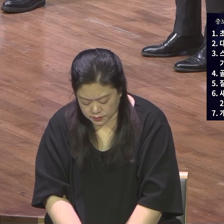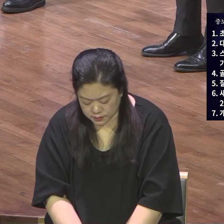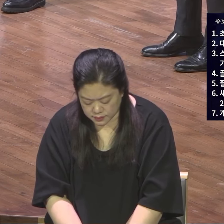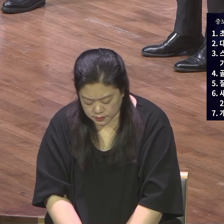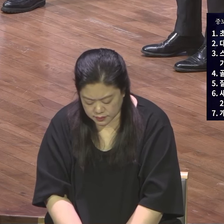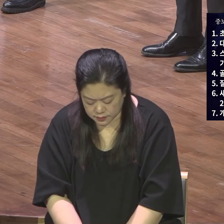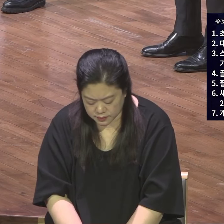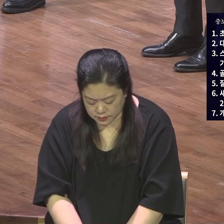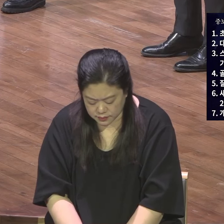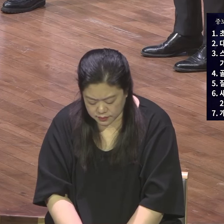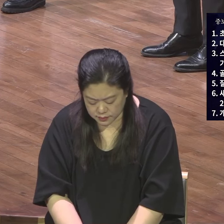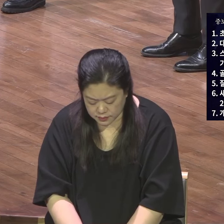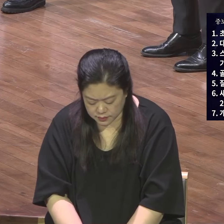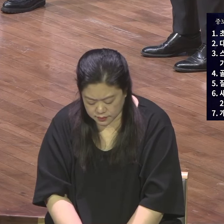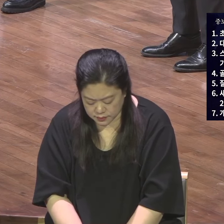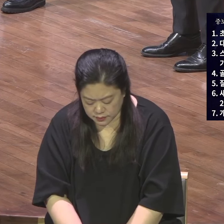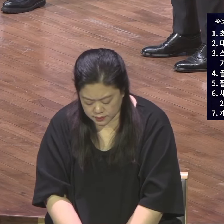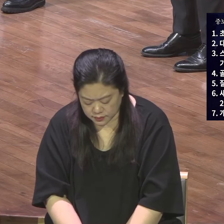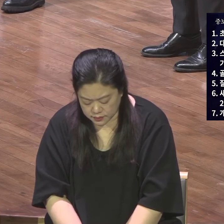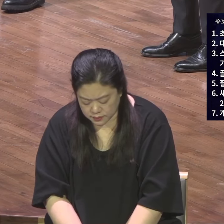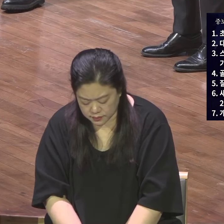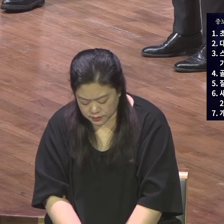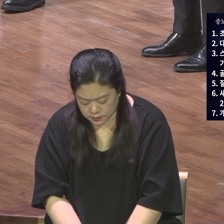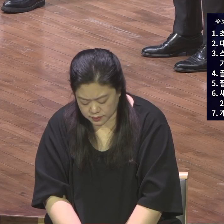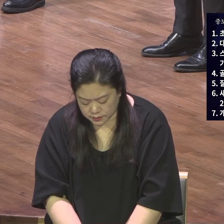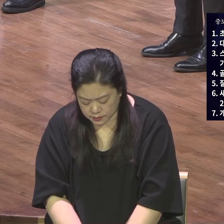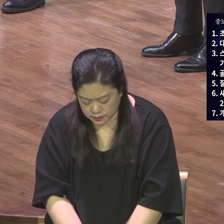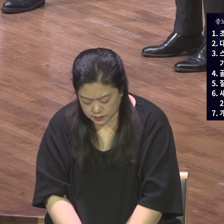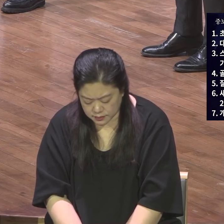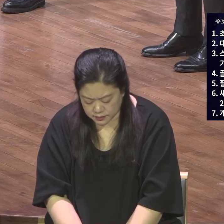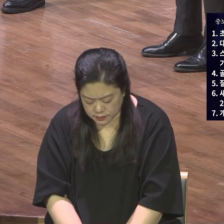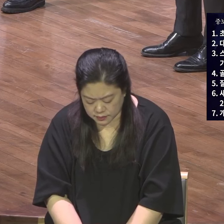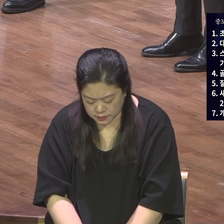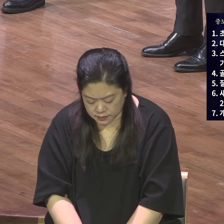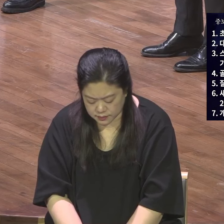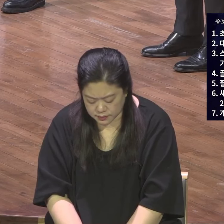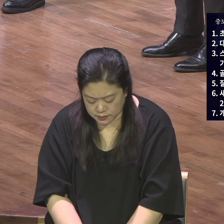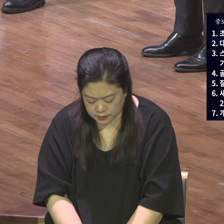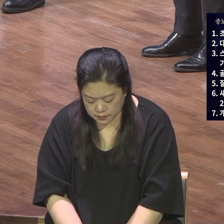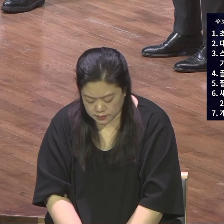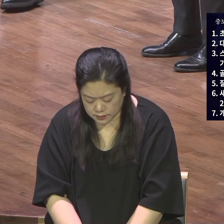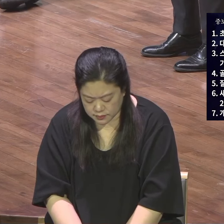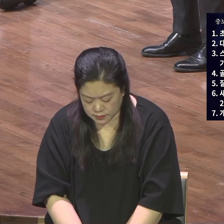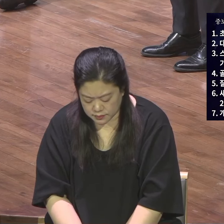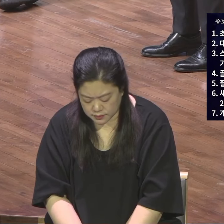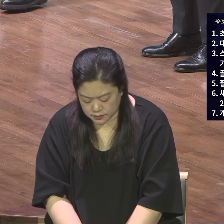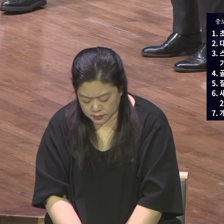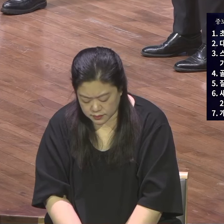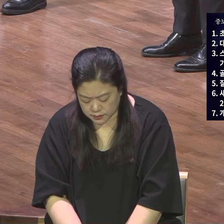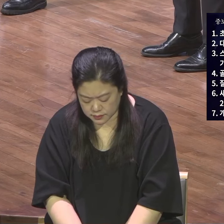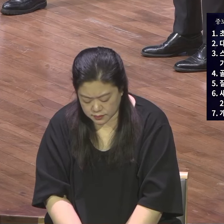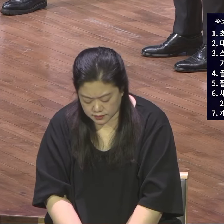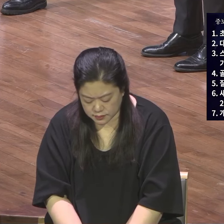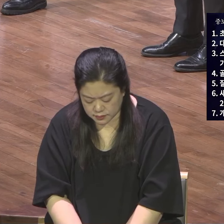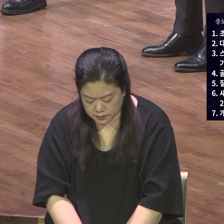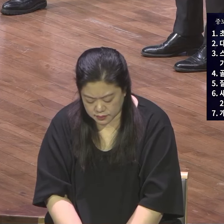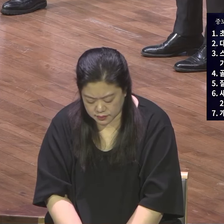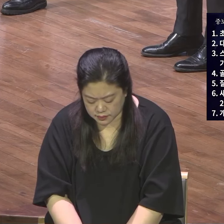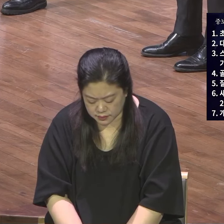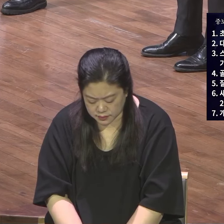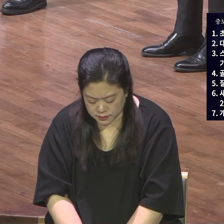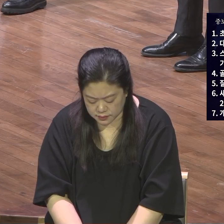주시옵소서. 불쌍한 이공이오 속에서 특별히 이번 주에 대공이 온 세상에 충청이 옵니다. 하나님의 기도하고